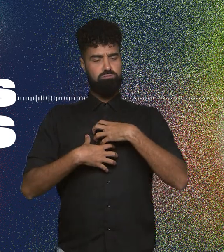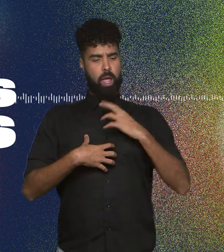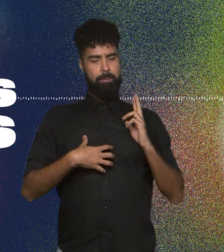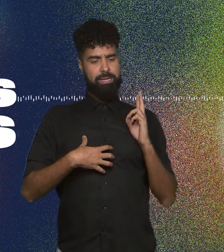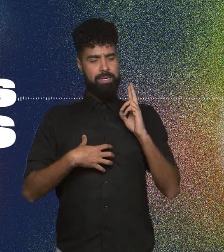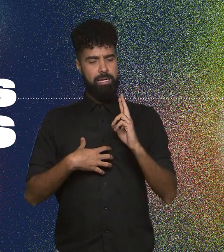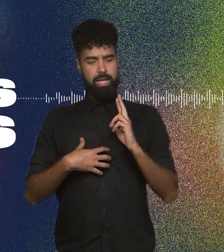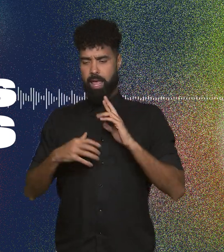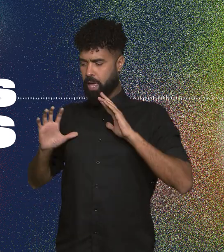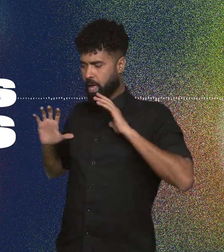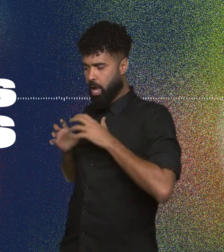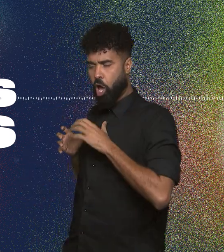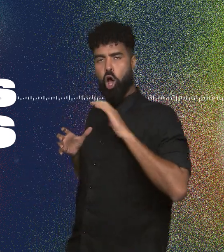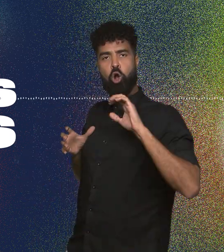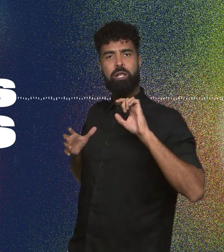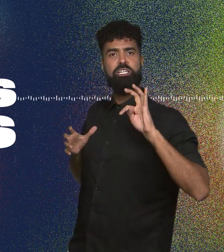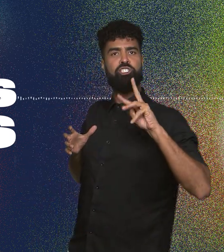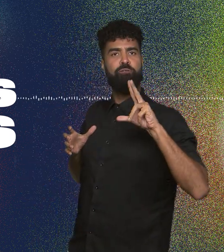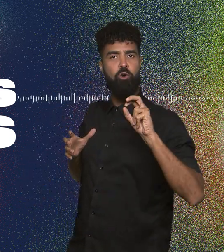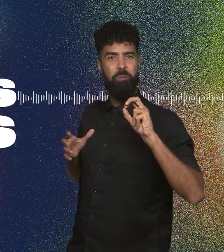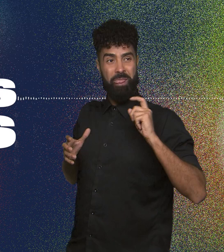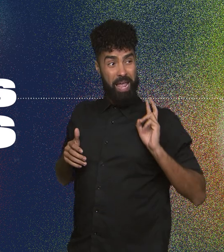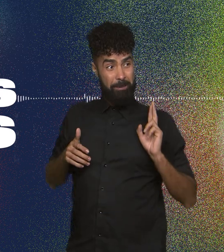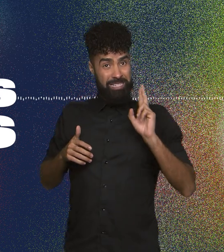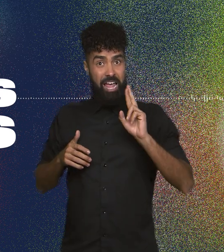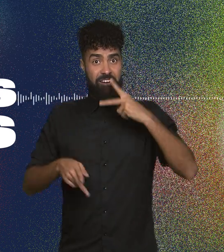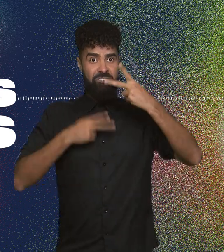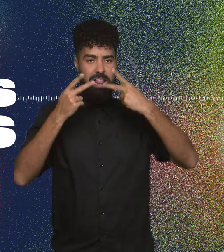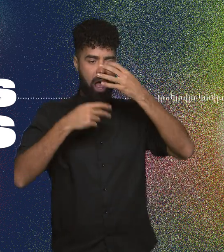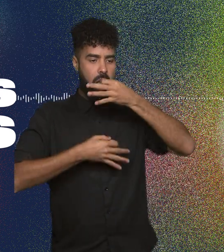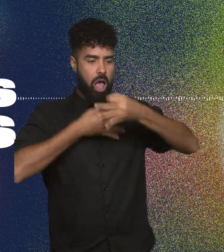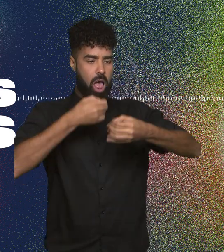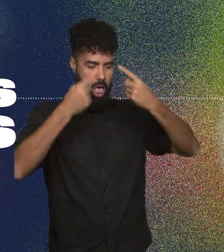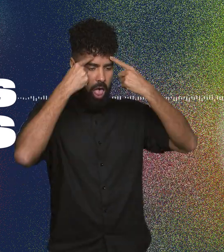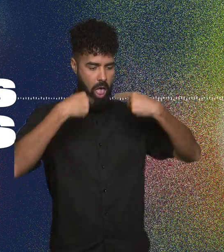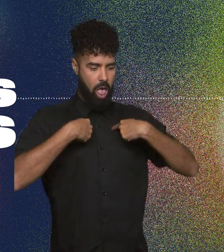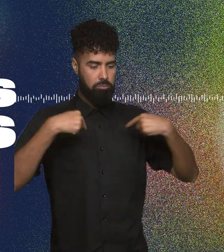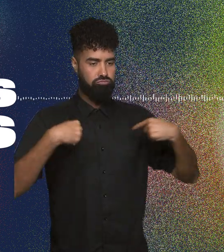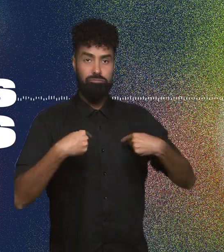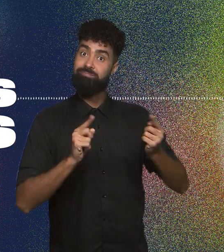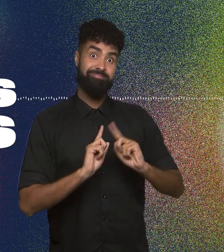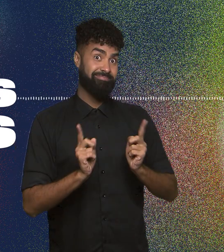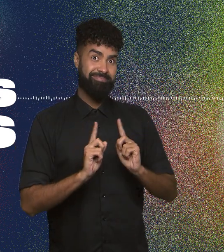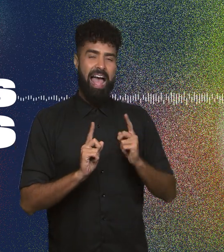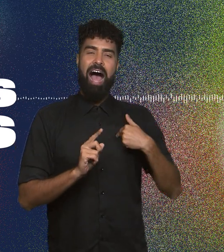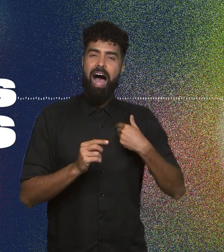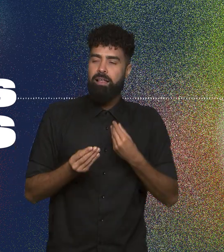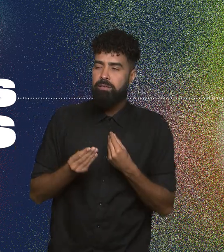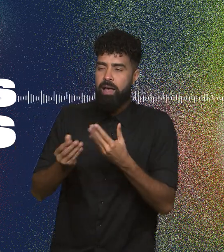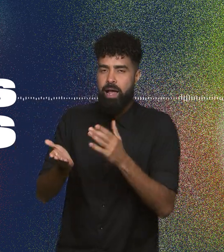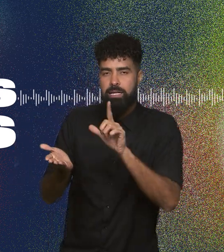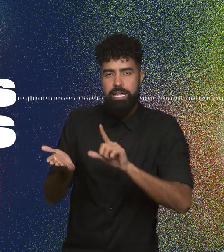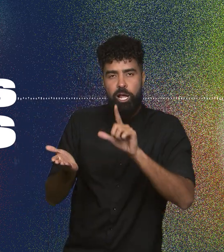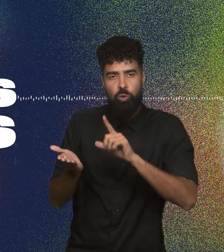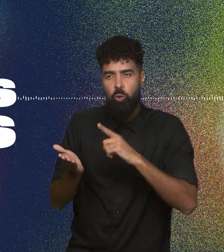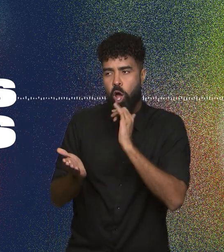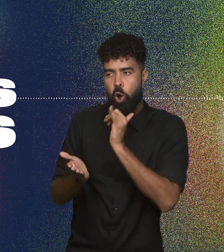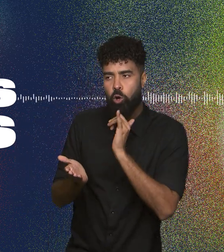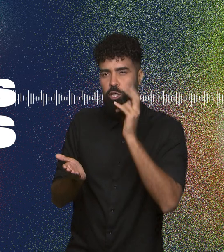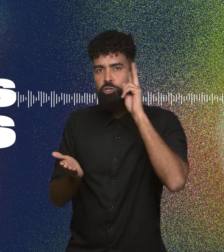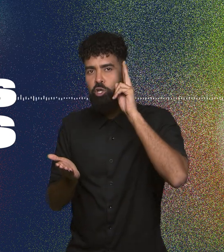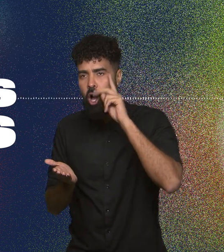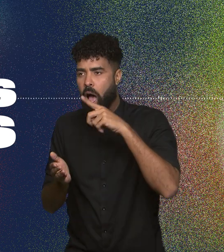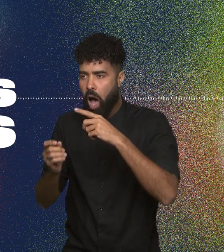uma questão de falar sobre si mesmo. Né? Em geral, a gente traz alguma literatura que os envolva nesse sentido. Aí abre o